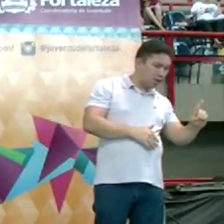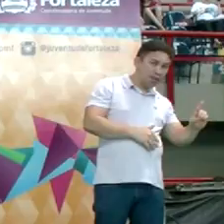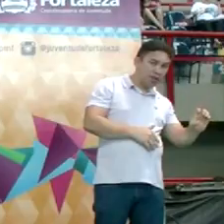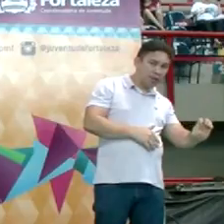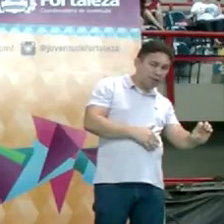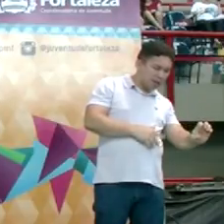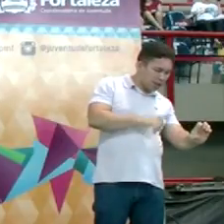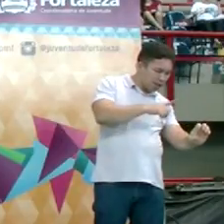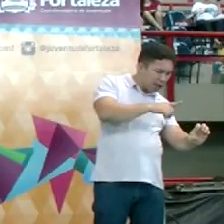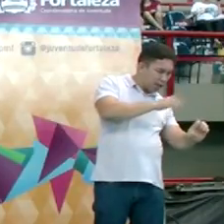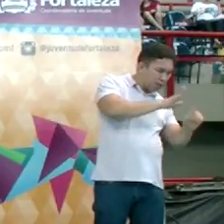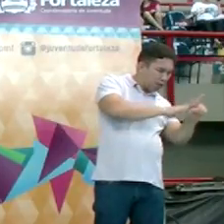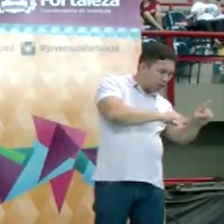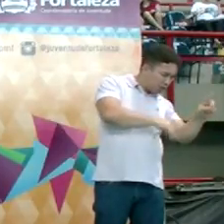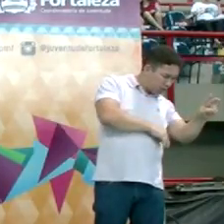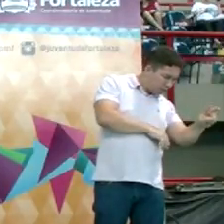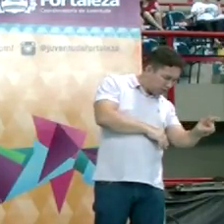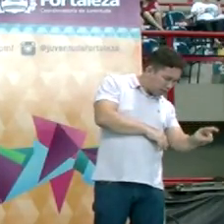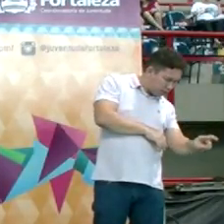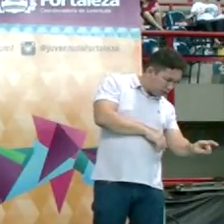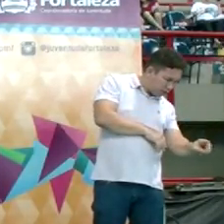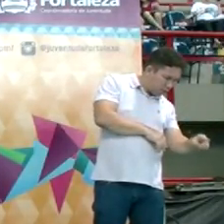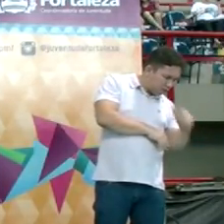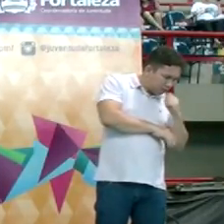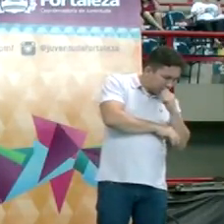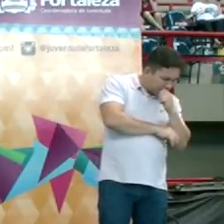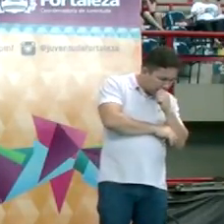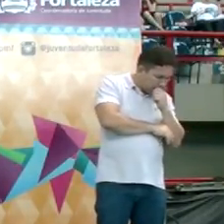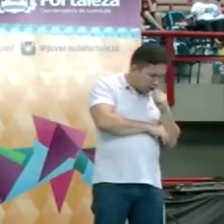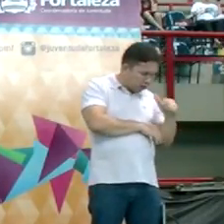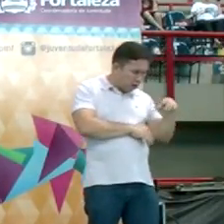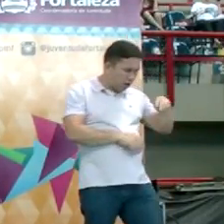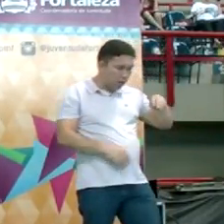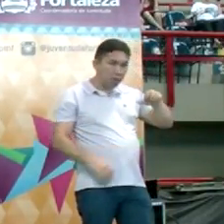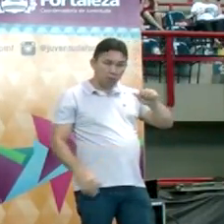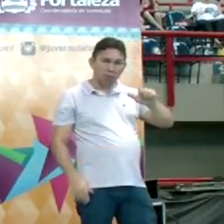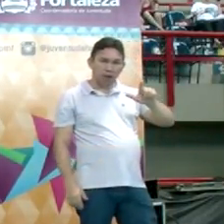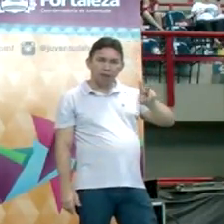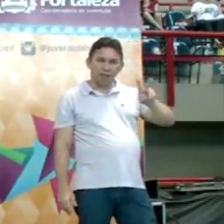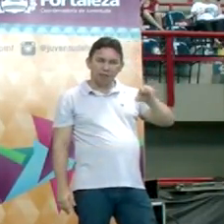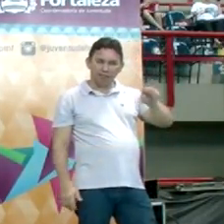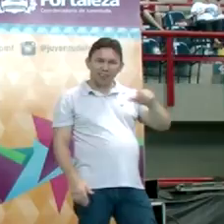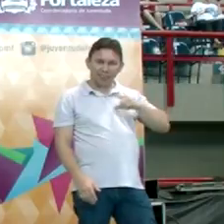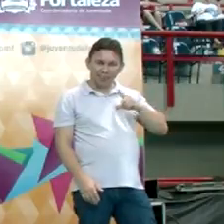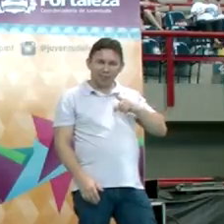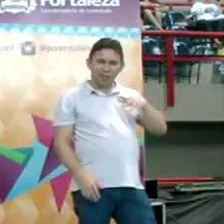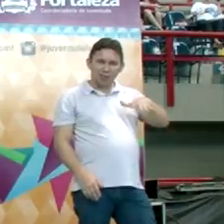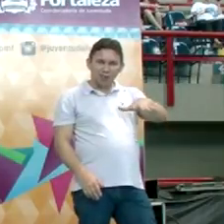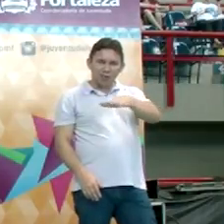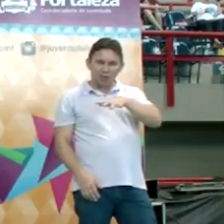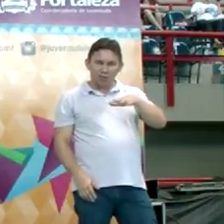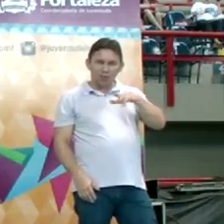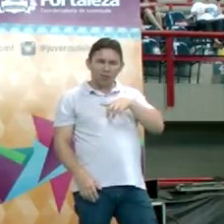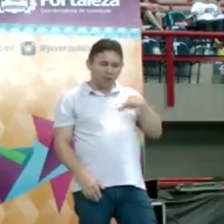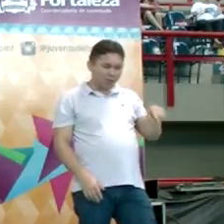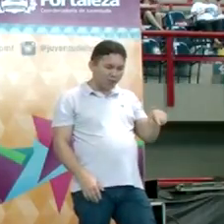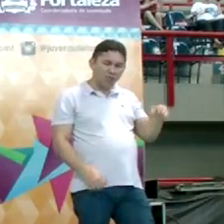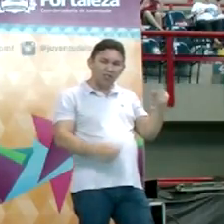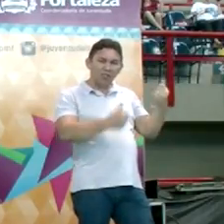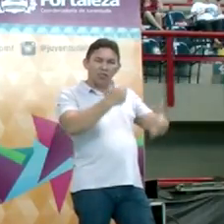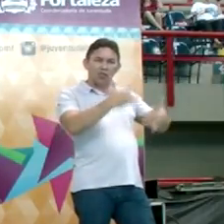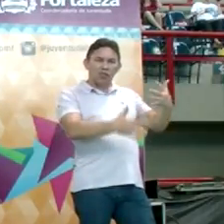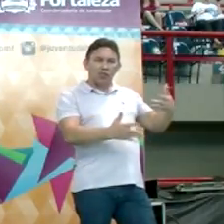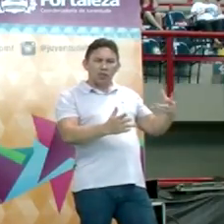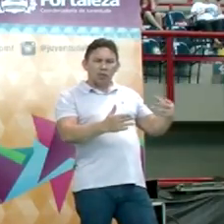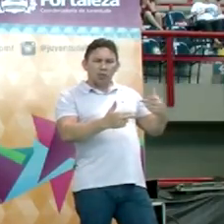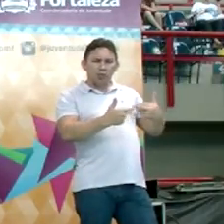questões. Por quê? Você vê um assunto como esse das Malvinas, que a gente acabou de ler, você tem muita coisa para falar